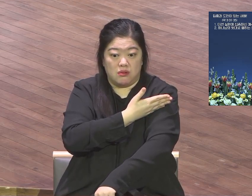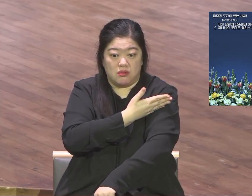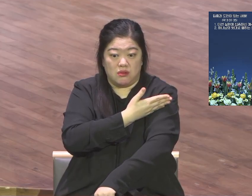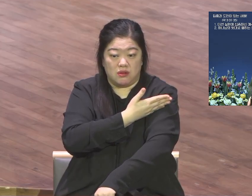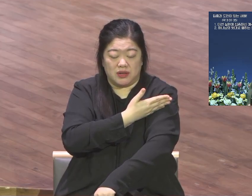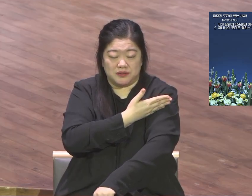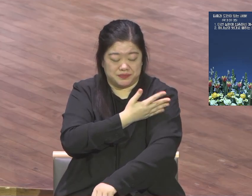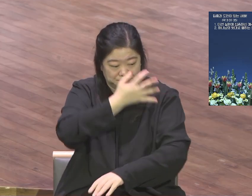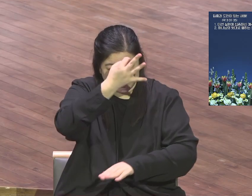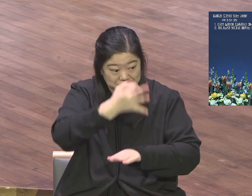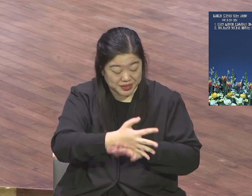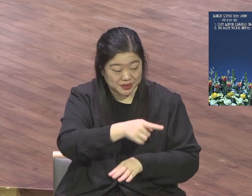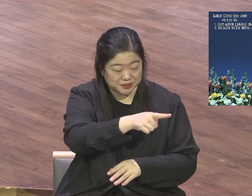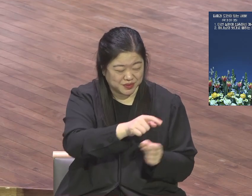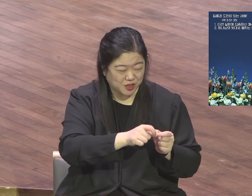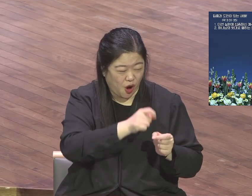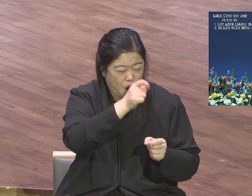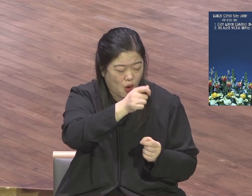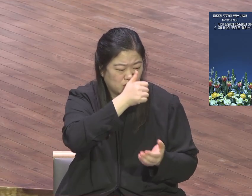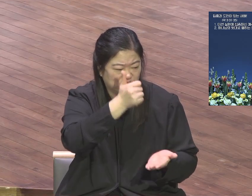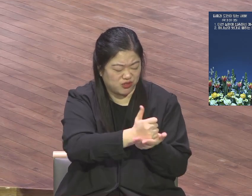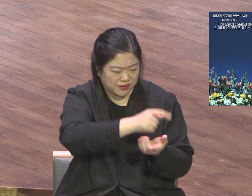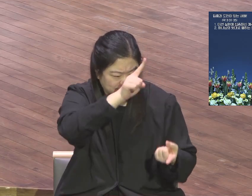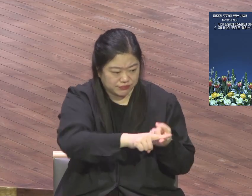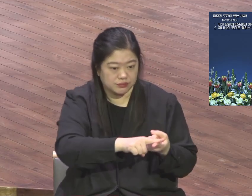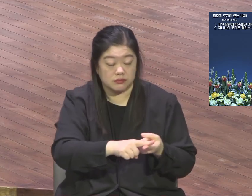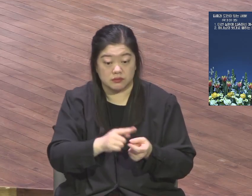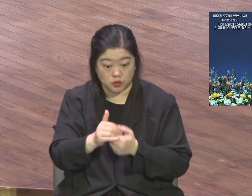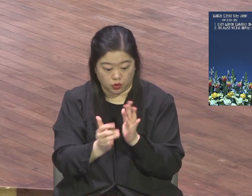영원히 용서 못 받습니다. 복음 사역 방해.